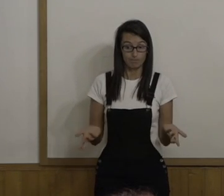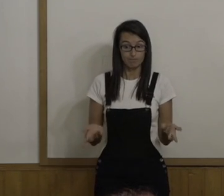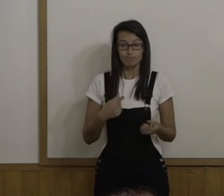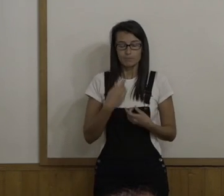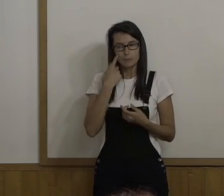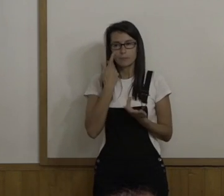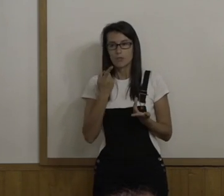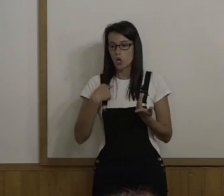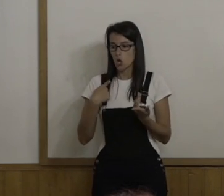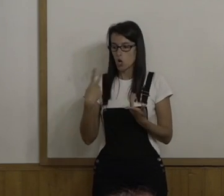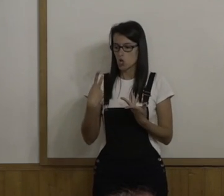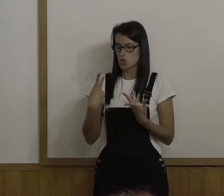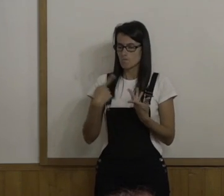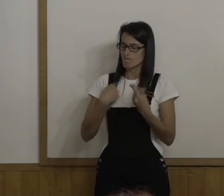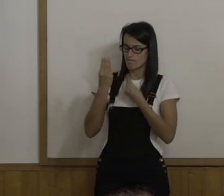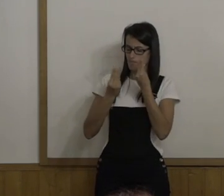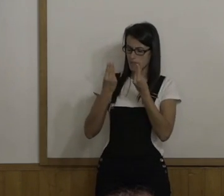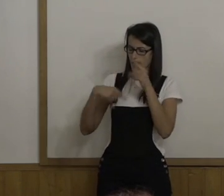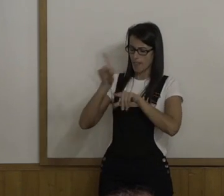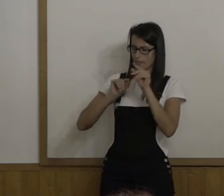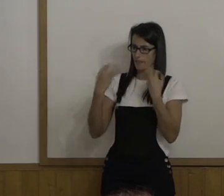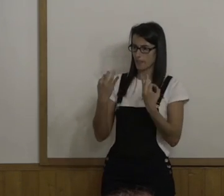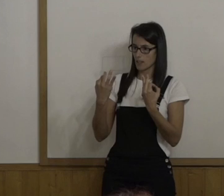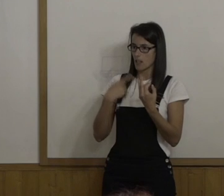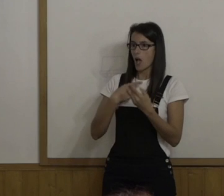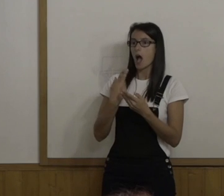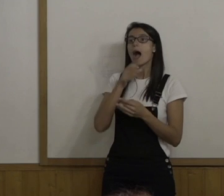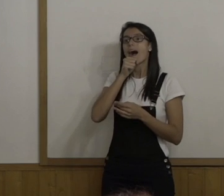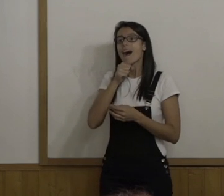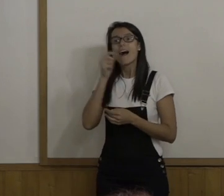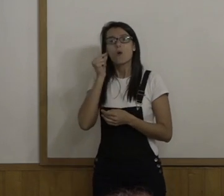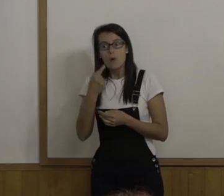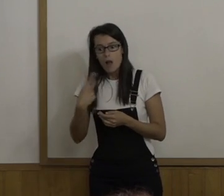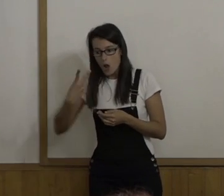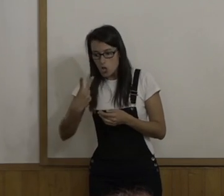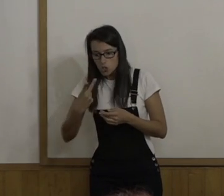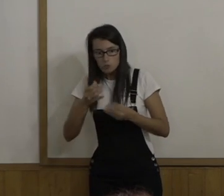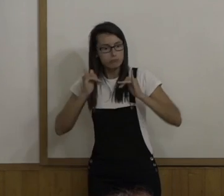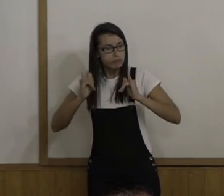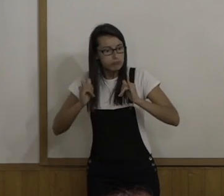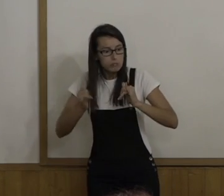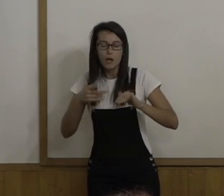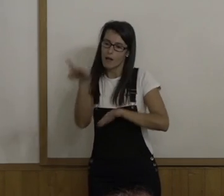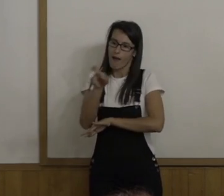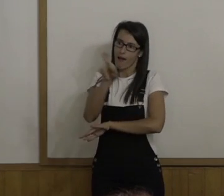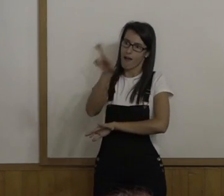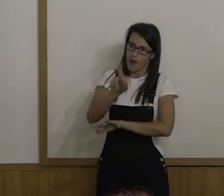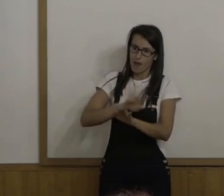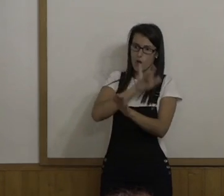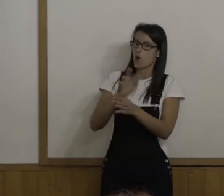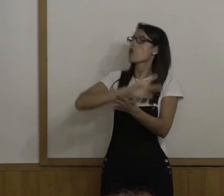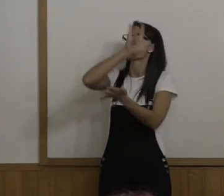Lo que decidimos hacer es hacerla reiteradamente. Abuela, lo hemos pasado muy bien, esto hay que repetirlo más veces,